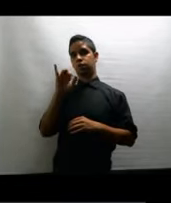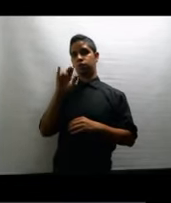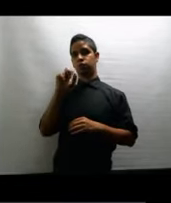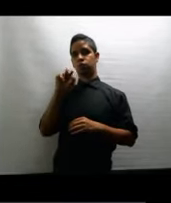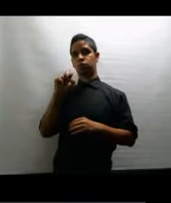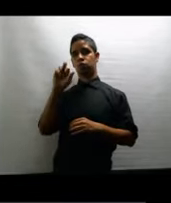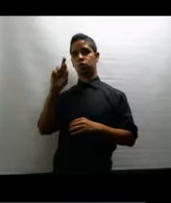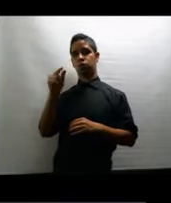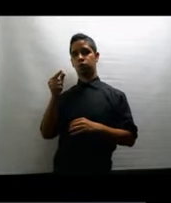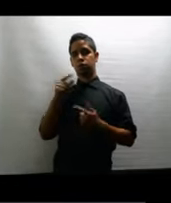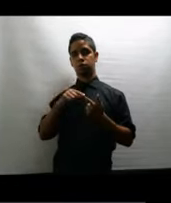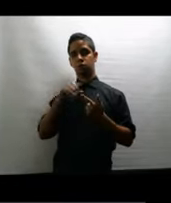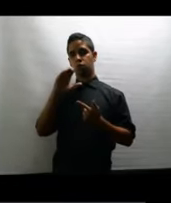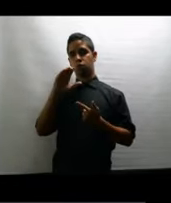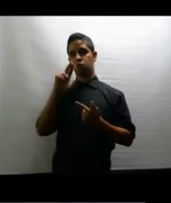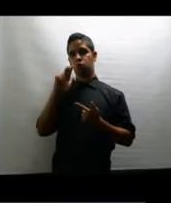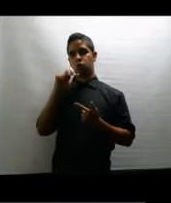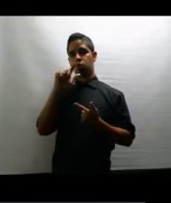artefusión.org,